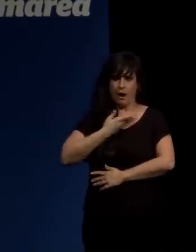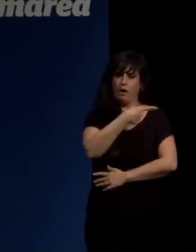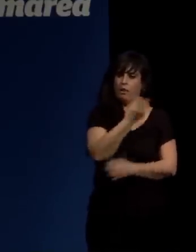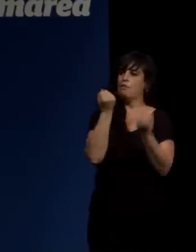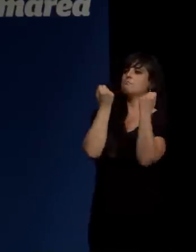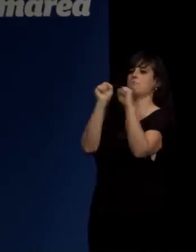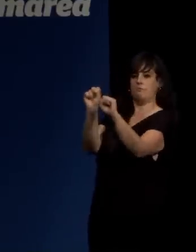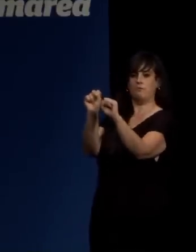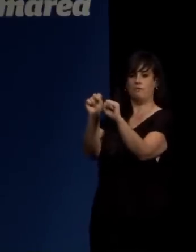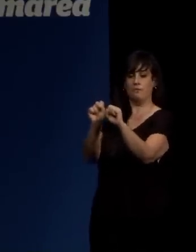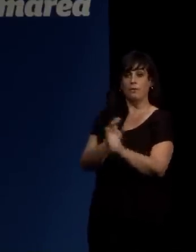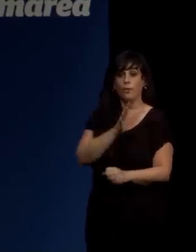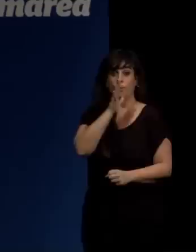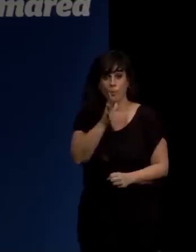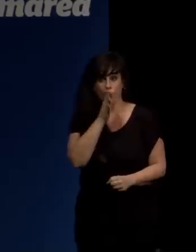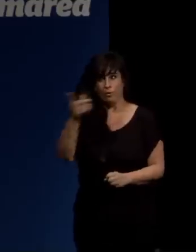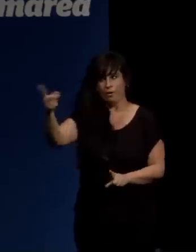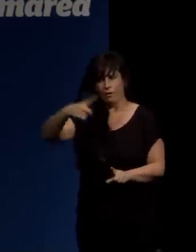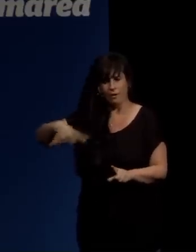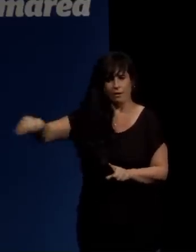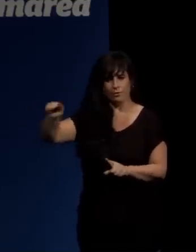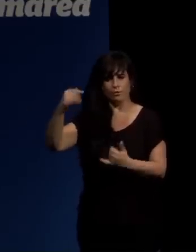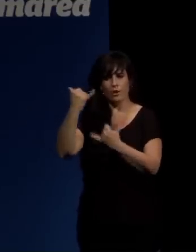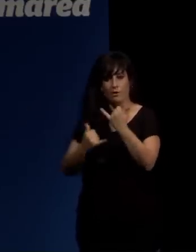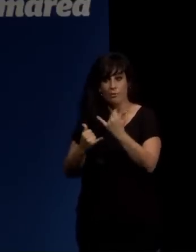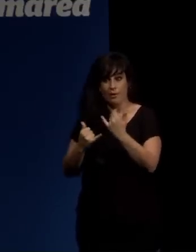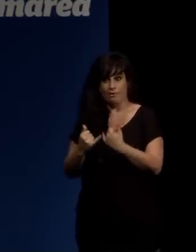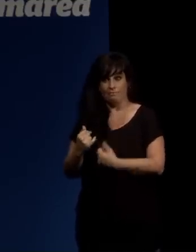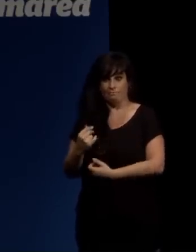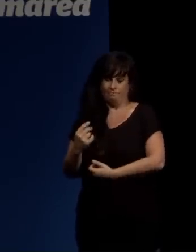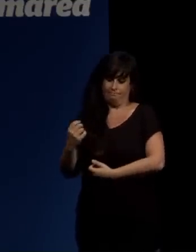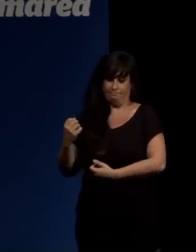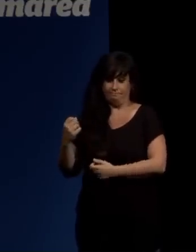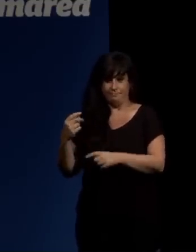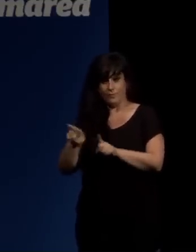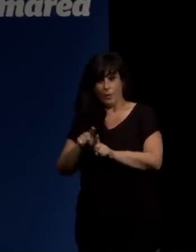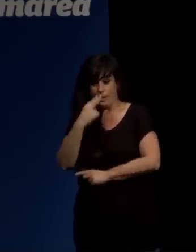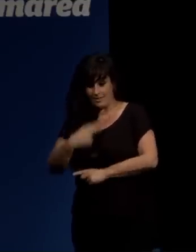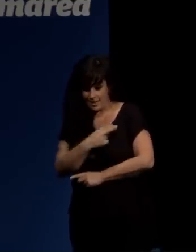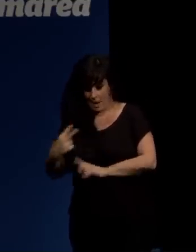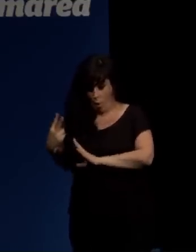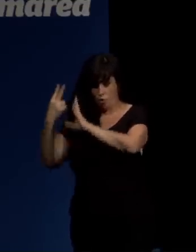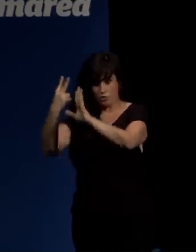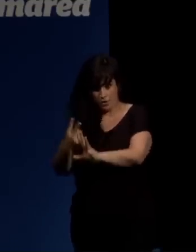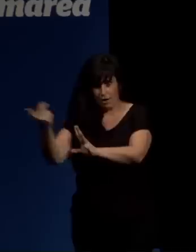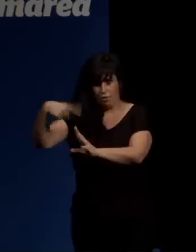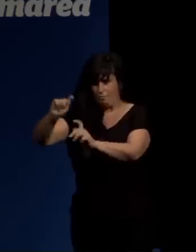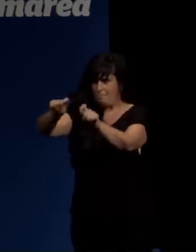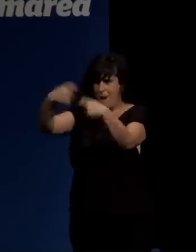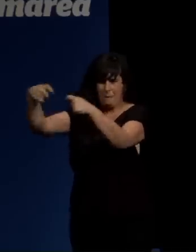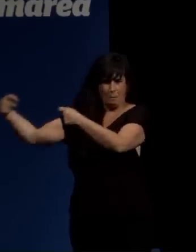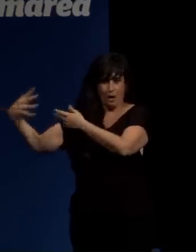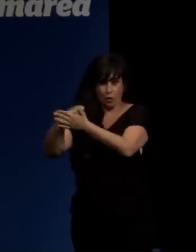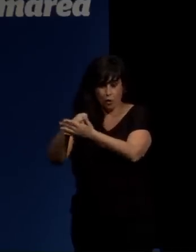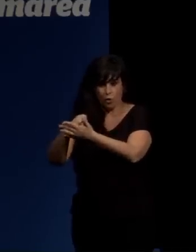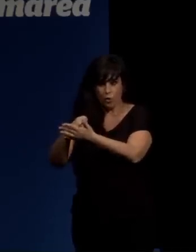de demolicións e de exterminio dende San Caetano durante os últimos 7 anos e pico, vas a topar con un país